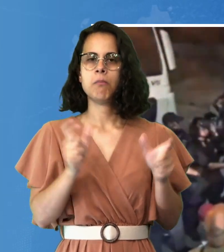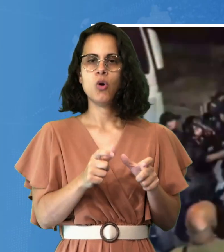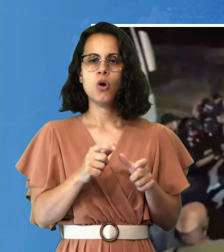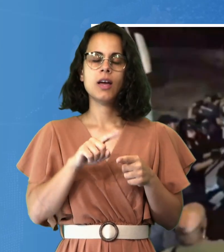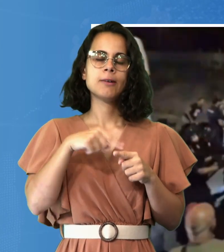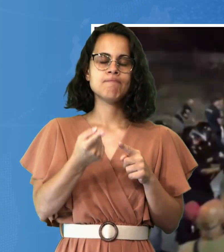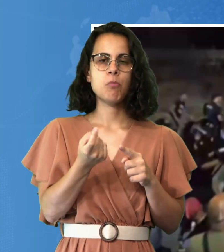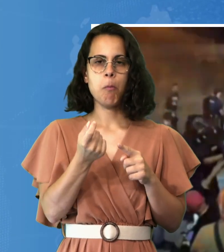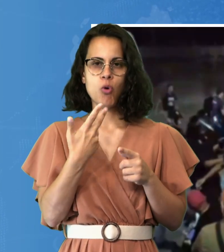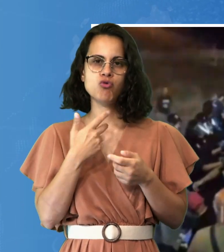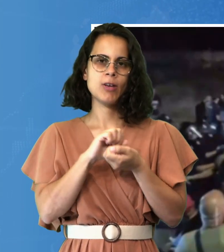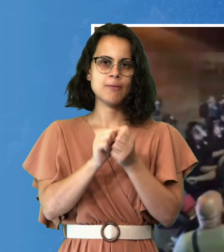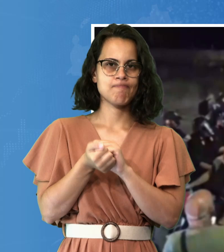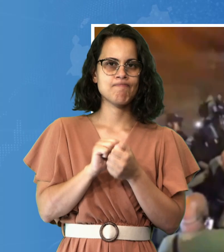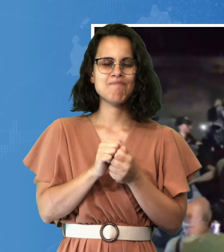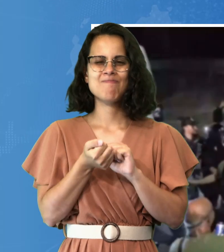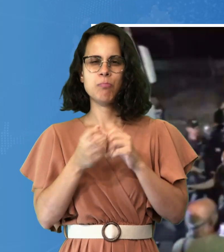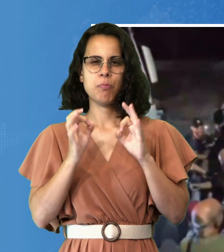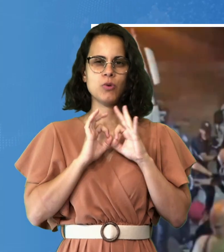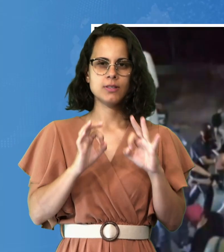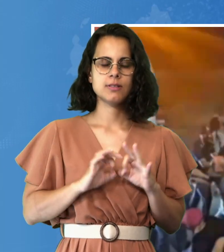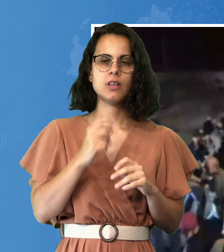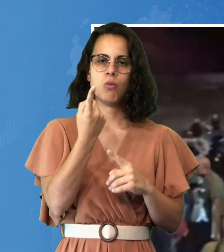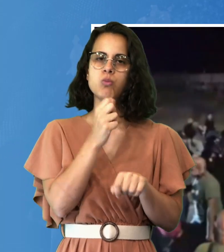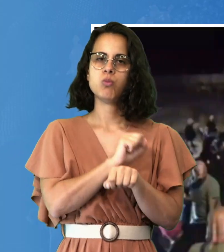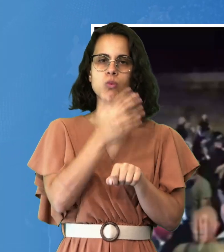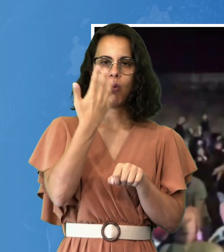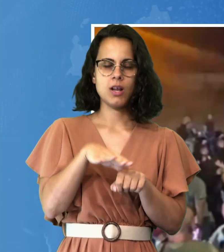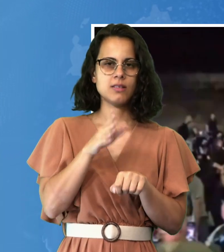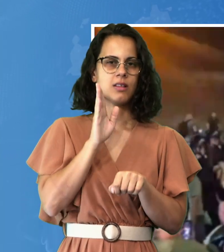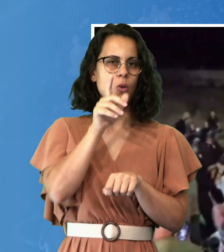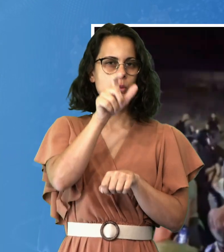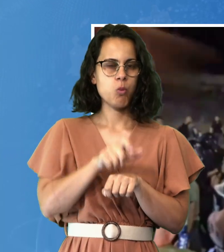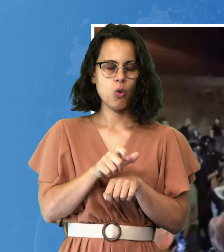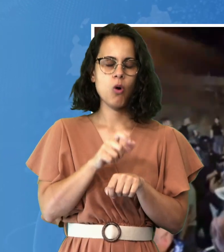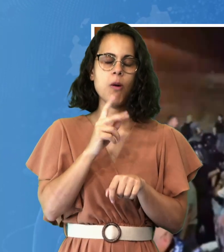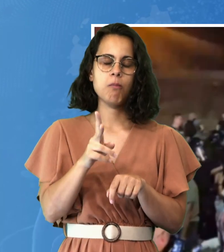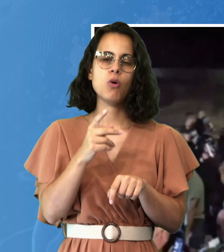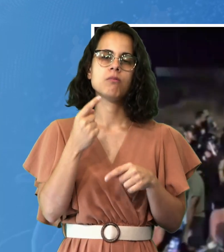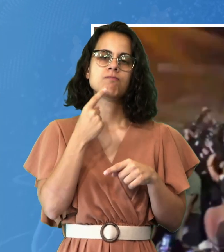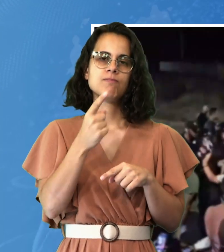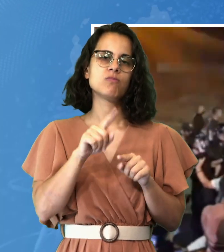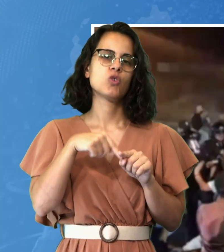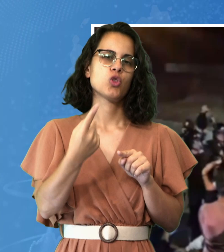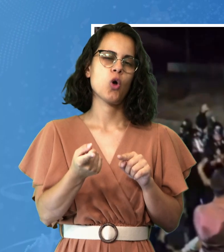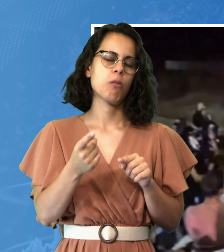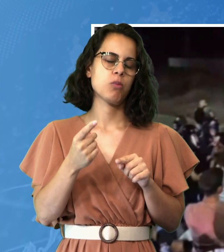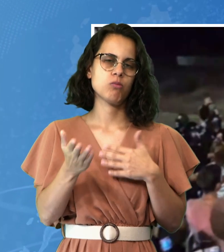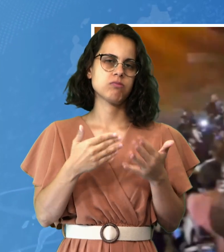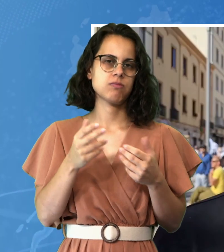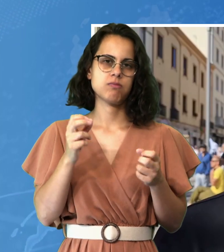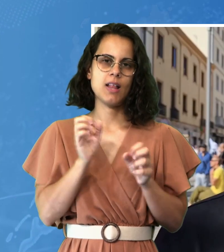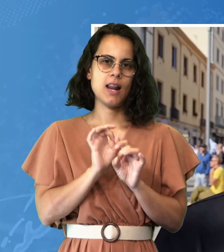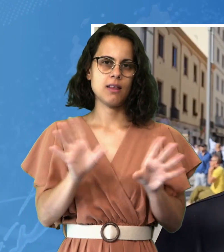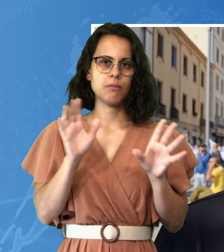tafferuglie con la polizia e c'è stato anche un fermo tra i manifestanti. Secondo quanto si apprende però, il fermato sarebbe poi stato rilasciato.